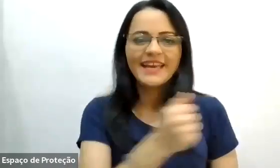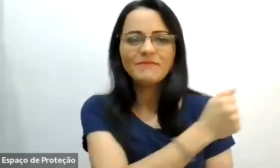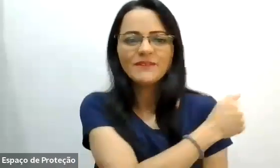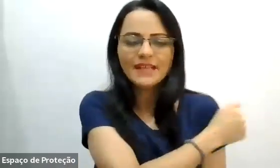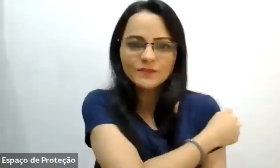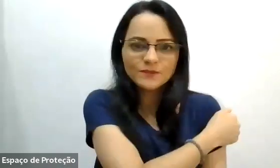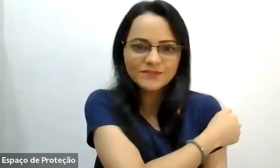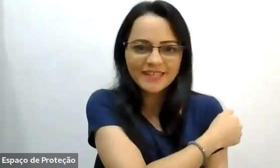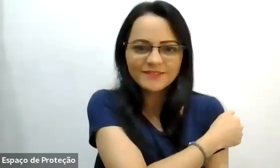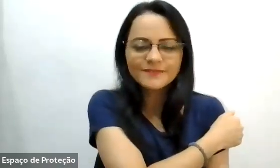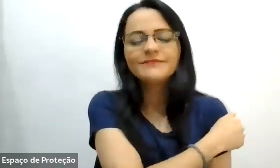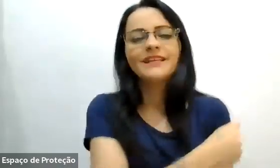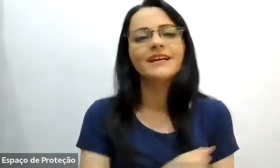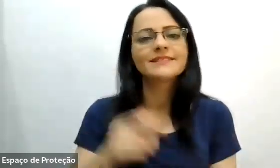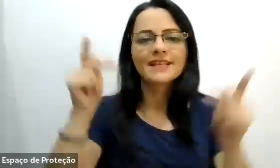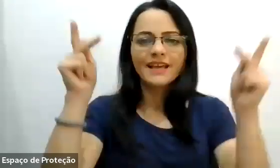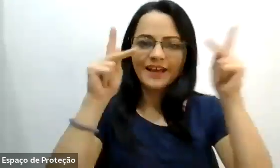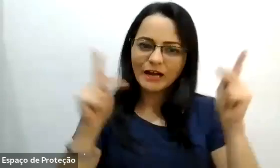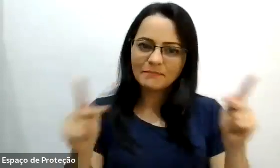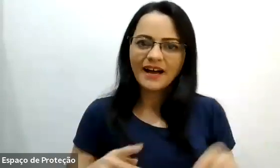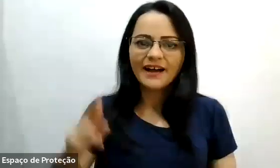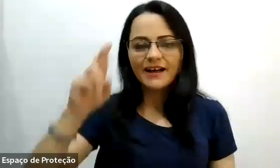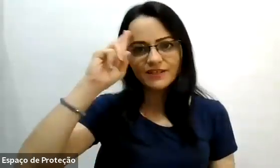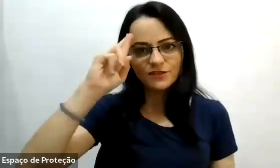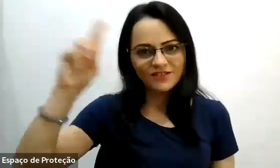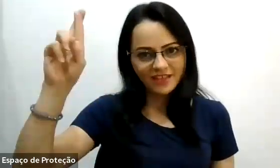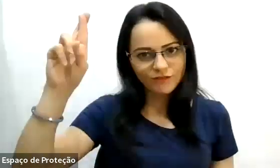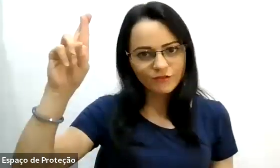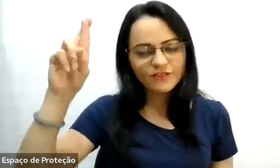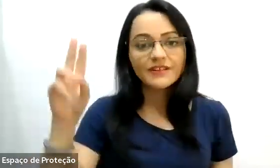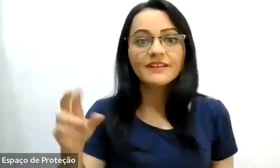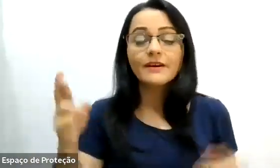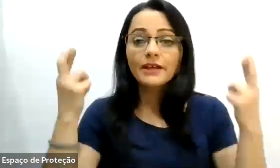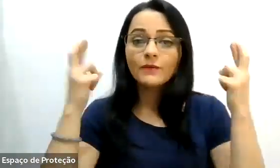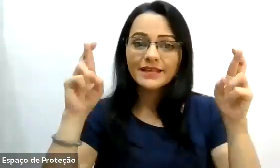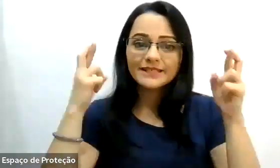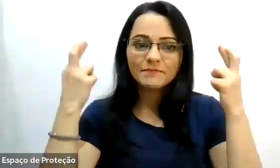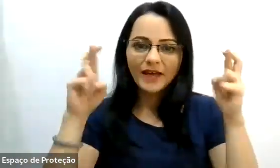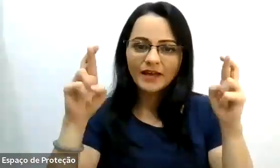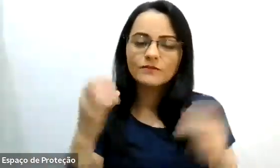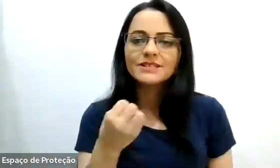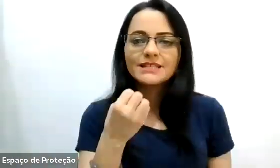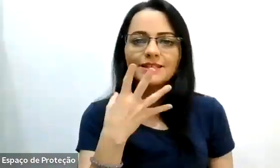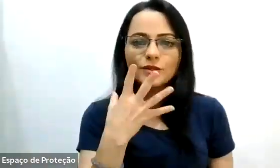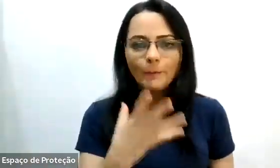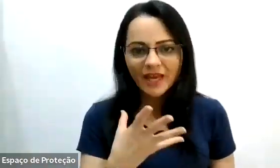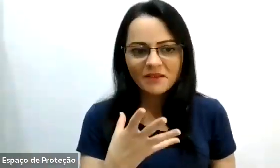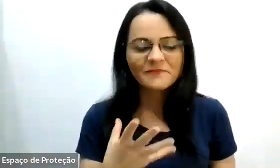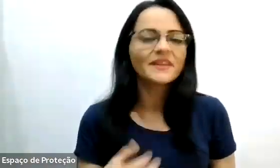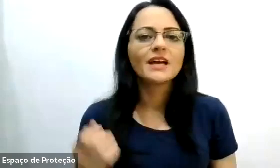Oiê, meus alunos e alunas, a paz do Senhor. Eu espero que vocês estejam bem.